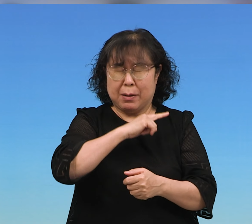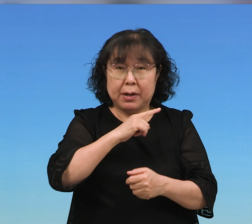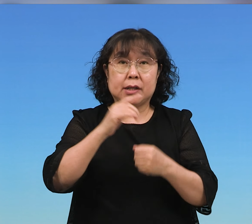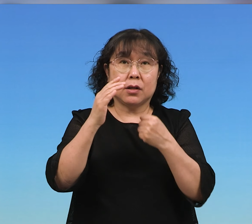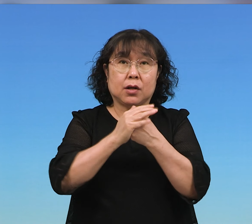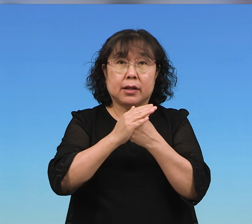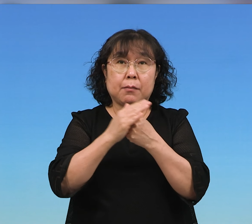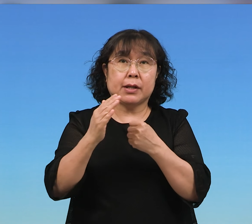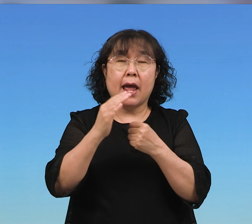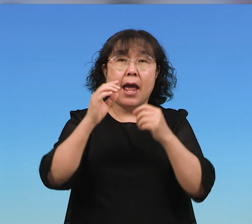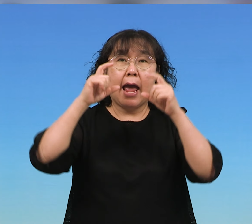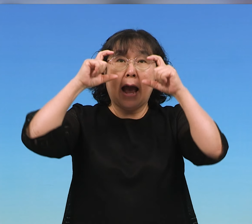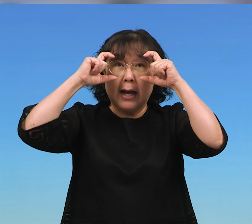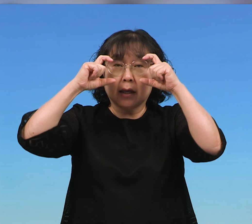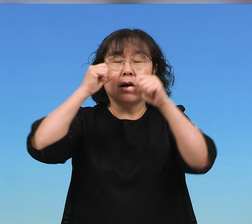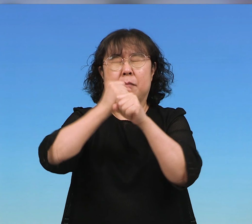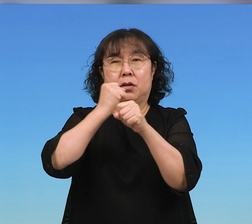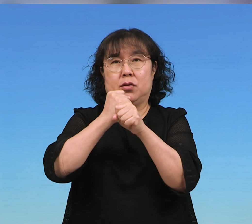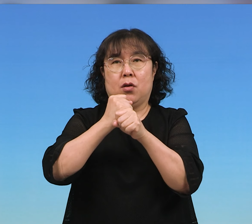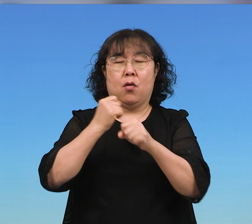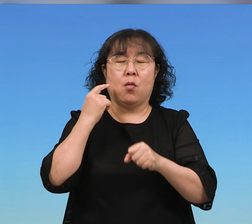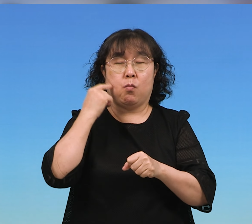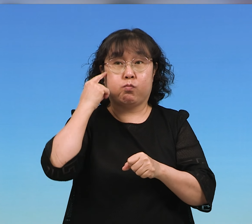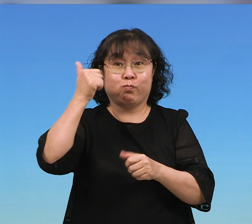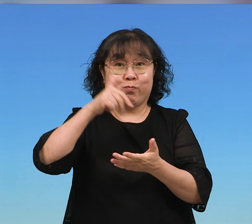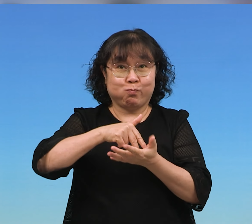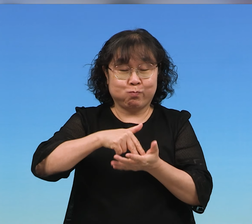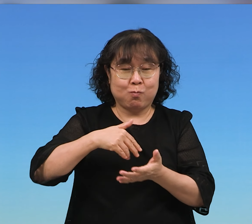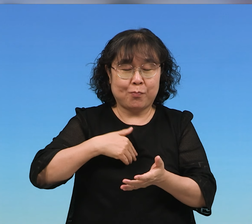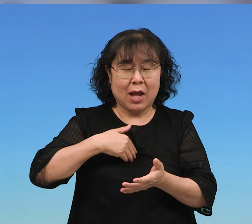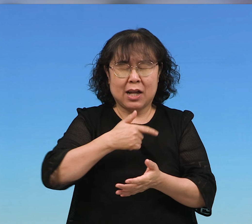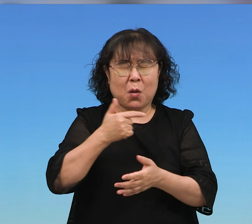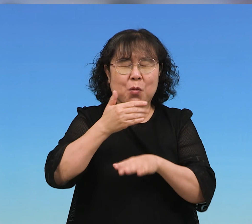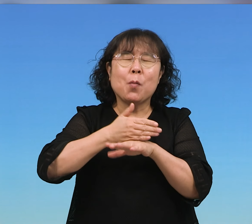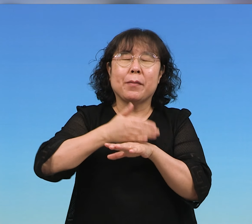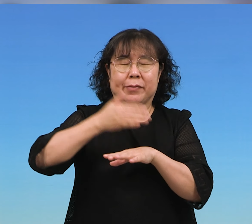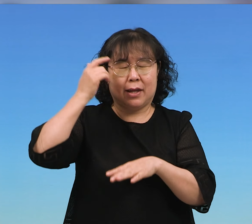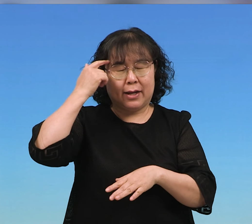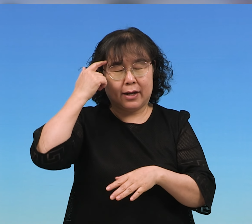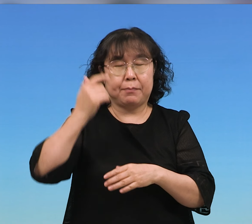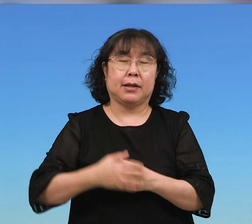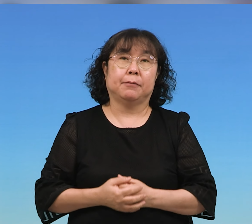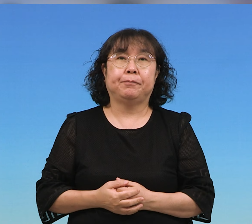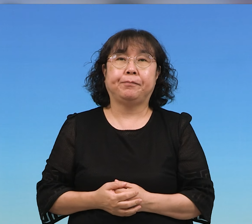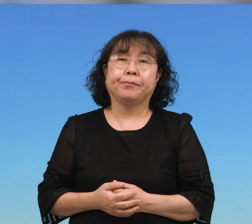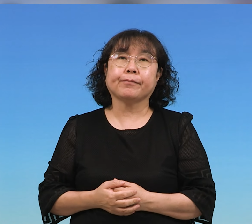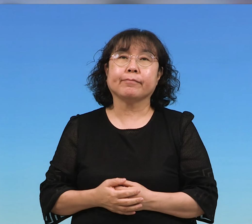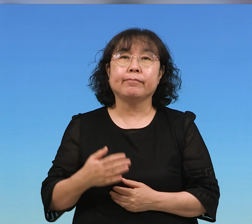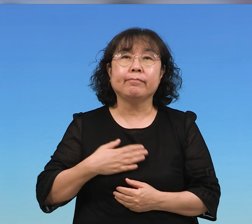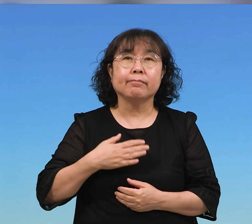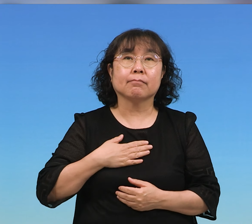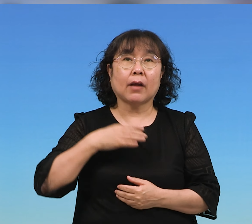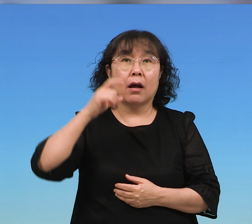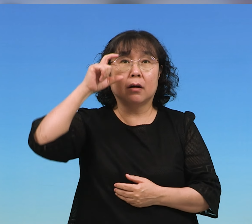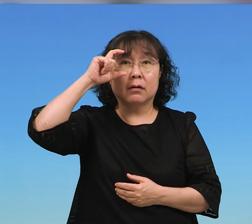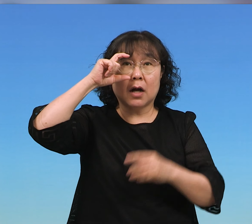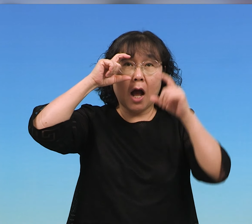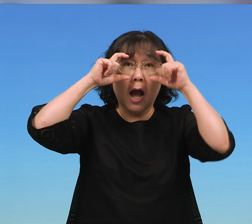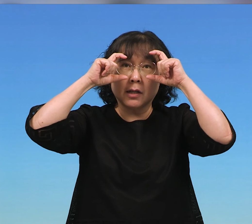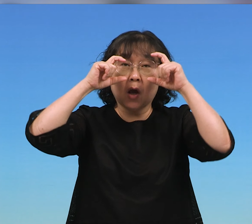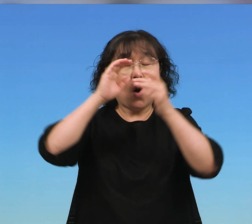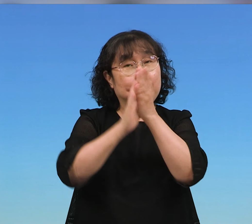교정하려고 안경을 만들었는데요. 목사로서 제게 정말 고마운 도구 중에 하나가 안경입니다.